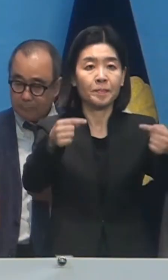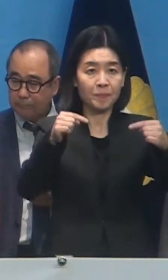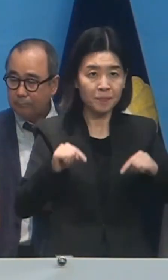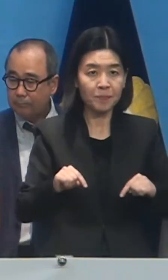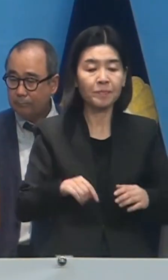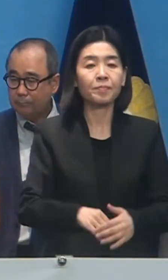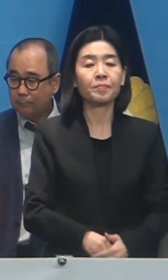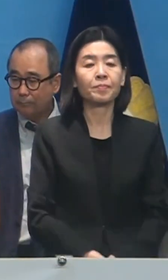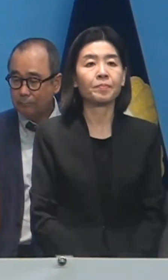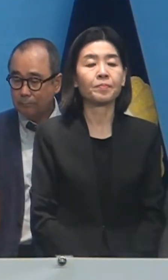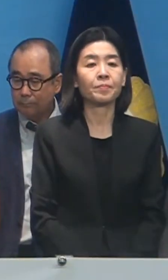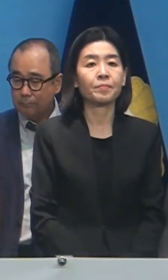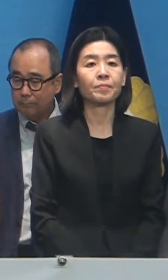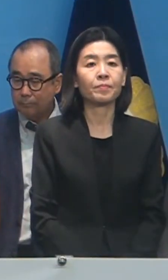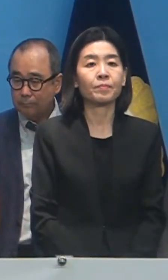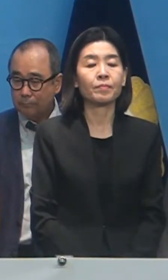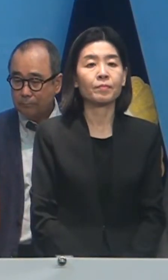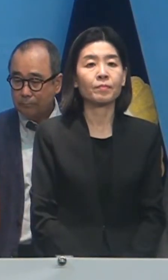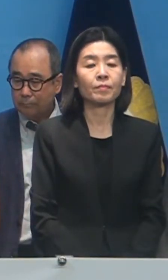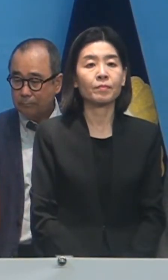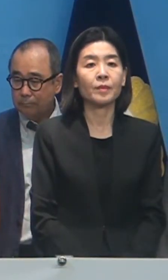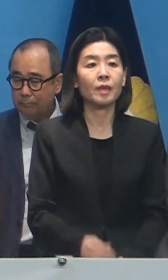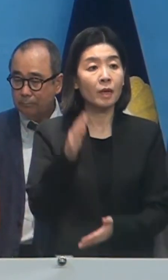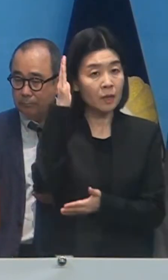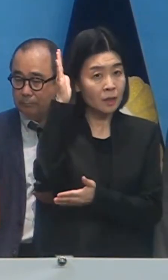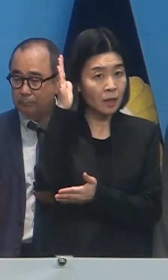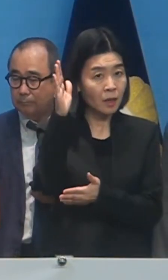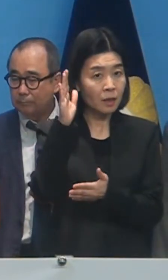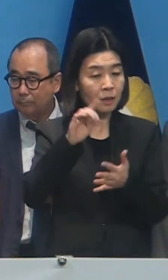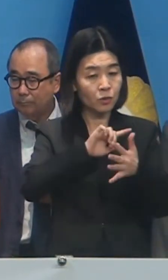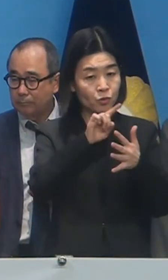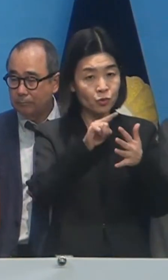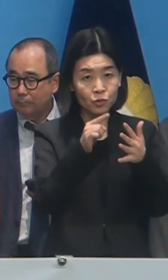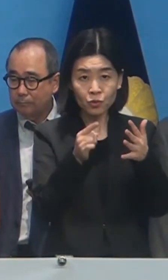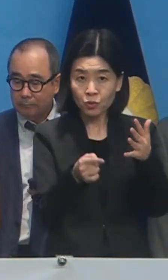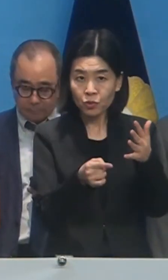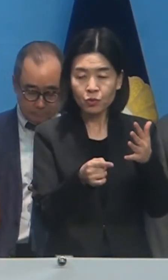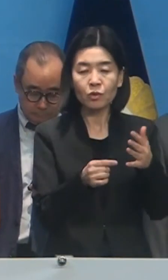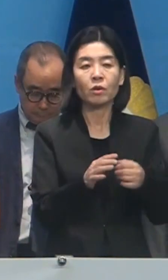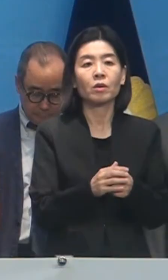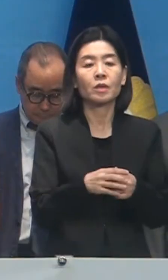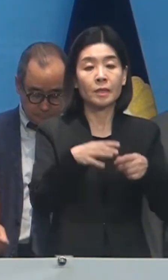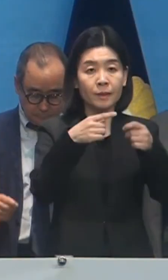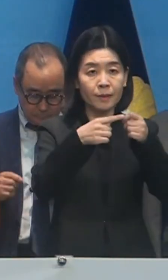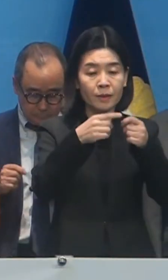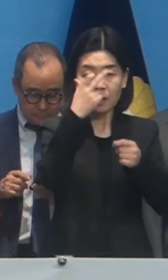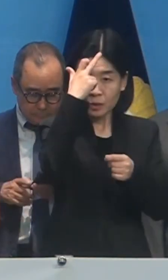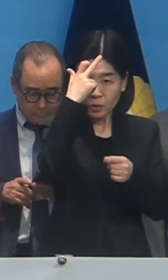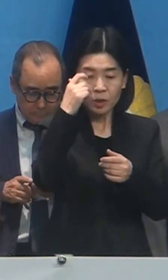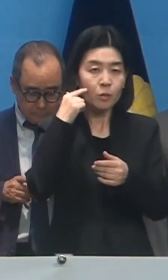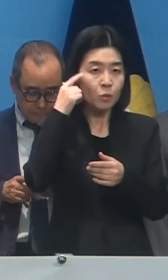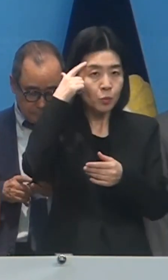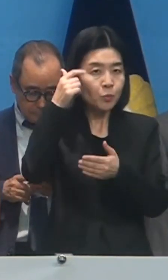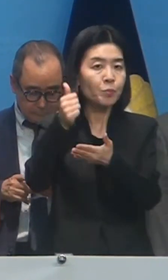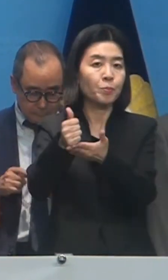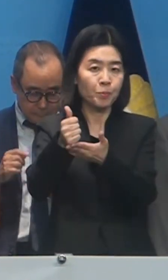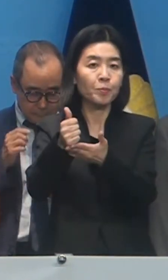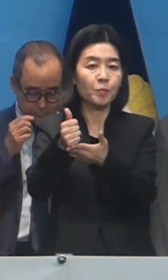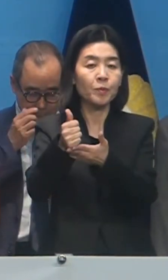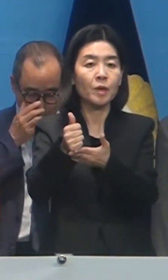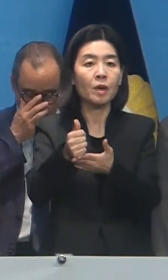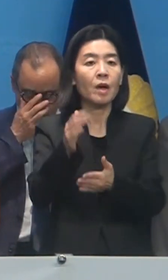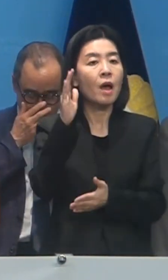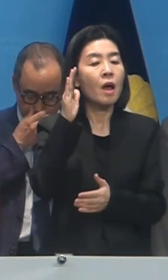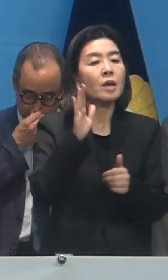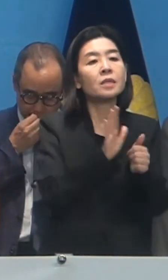이 지지 선언의 순서는 먼저 최광석 목사님께서 지지의 취지 발언을